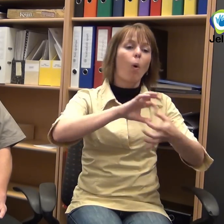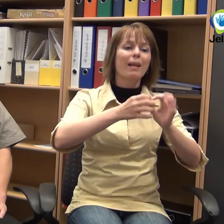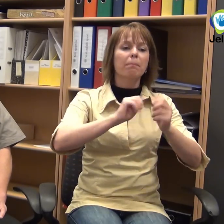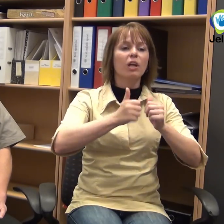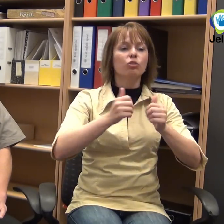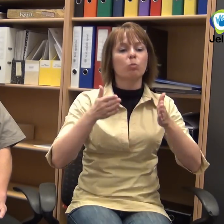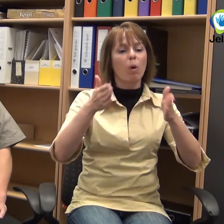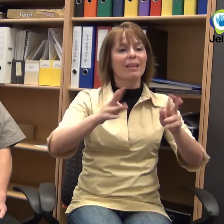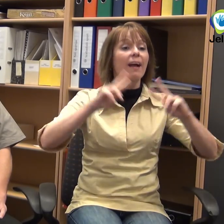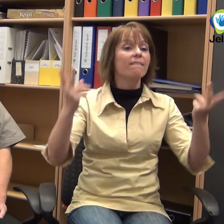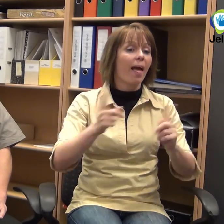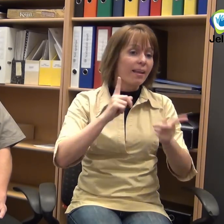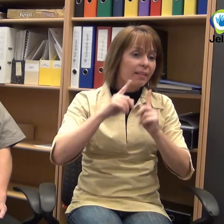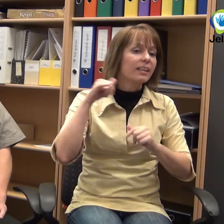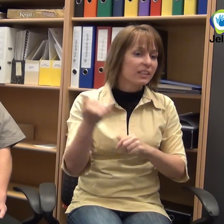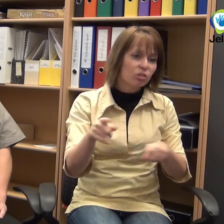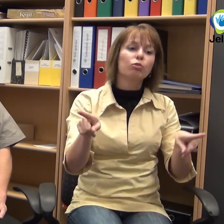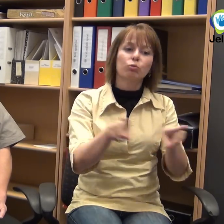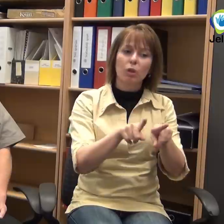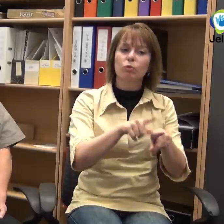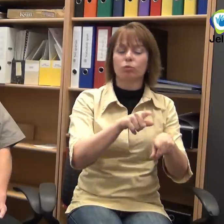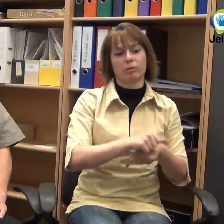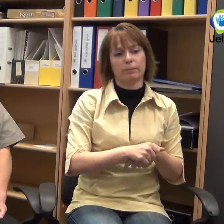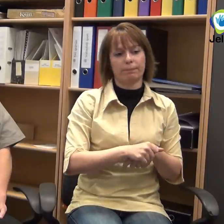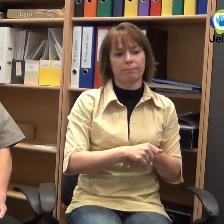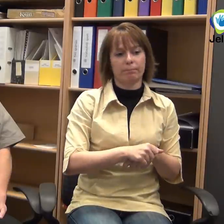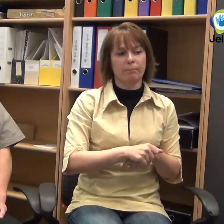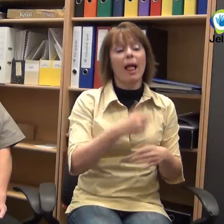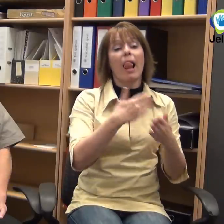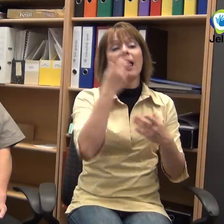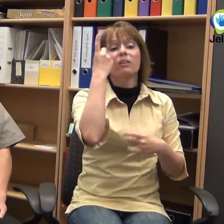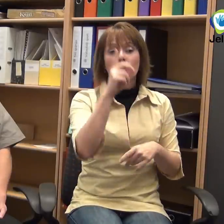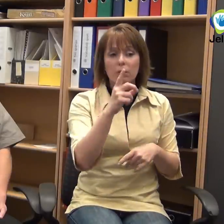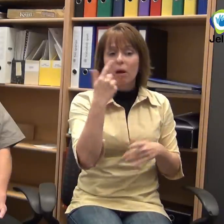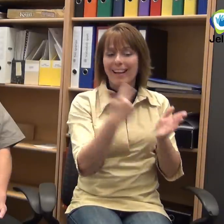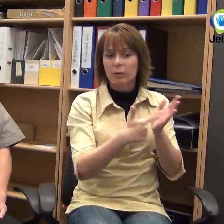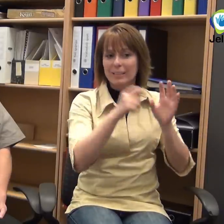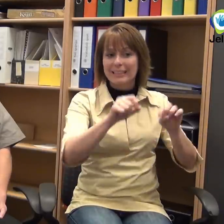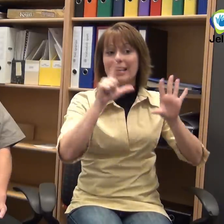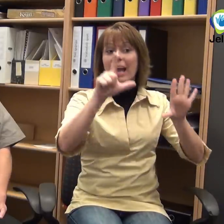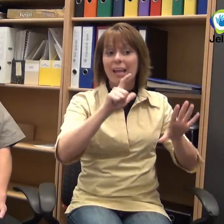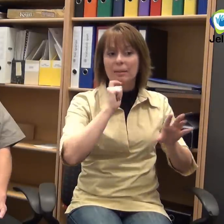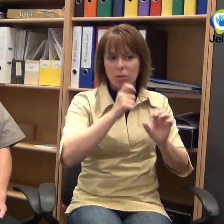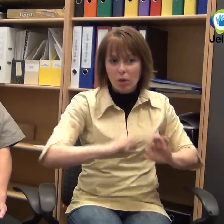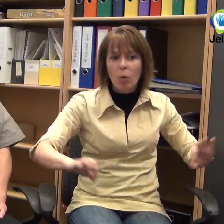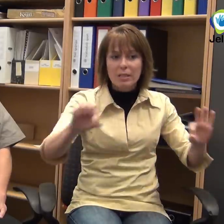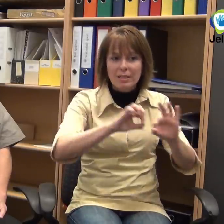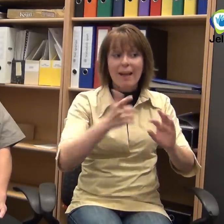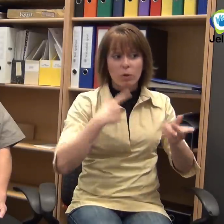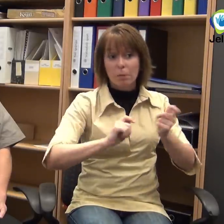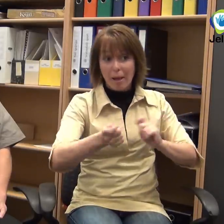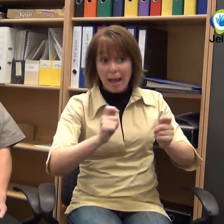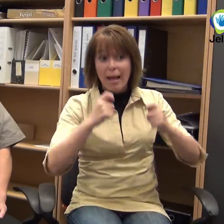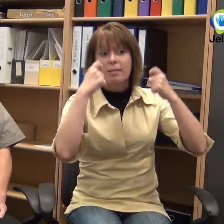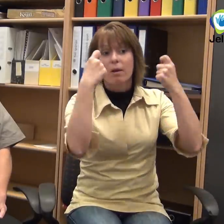sportágak világjátékára is, ami 2017-ben lett volna Magyarországon, amit